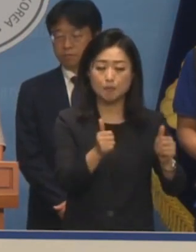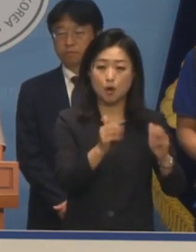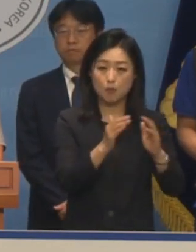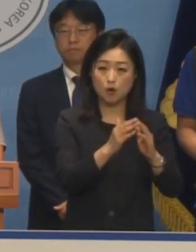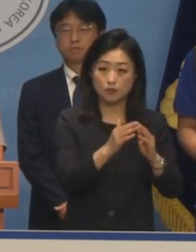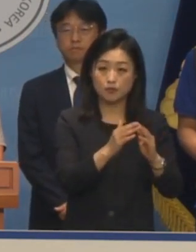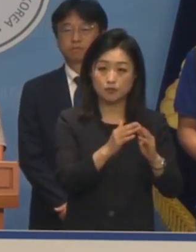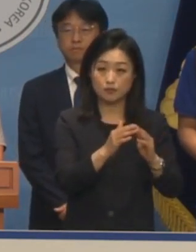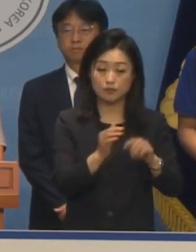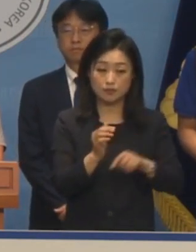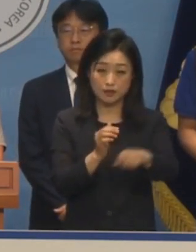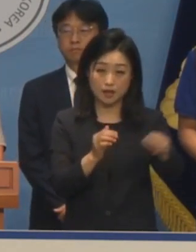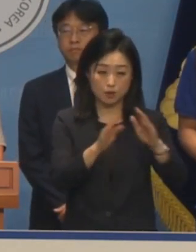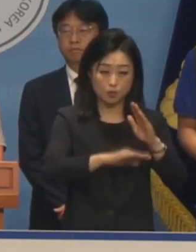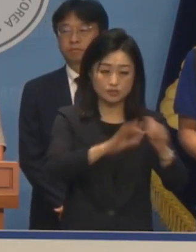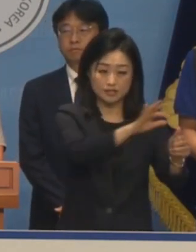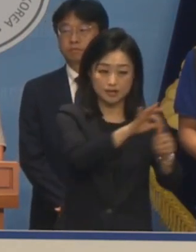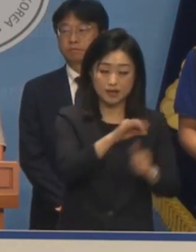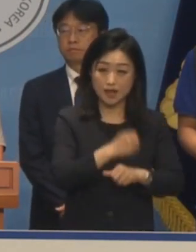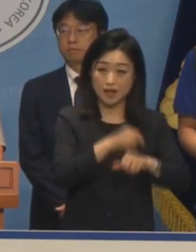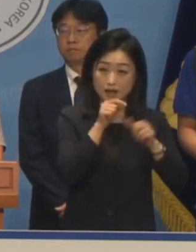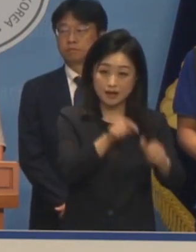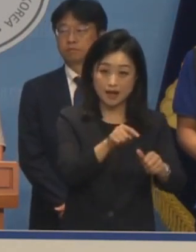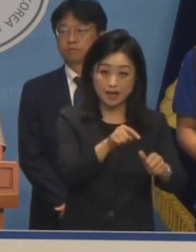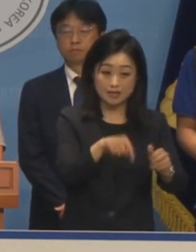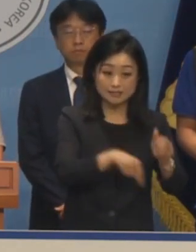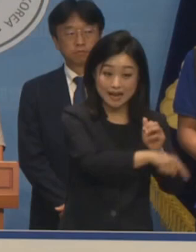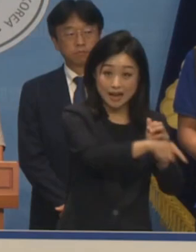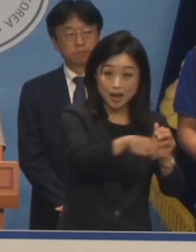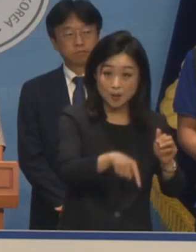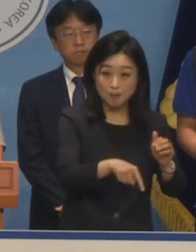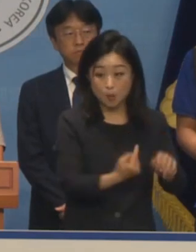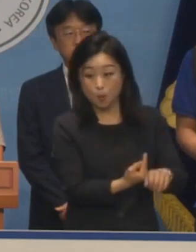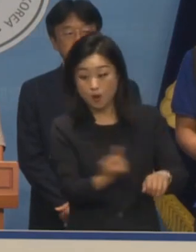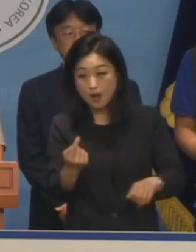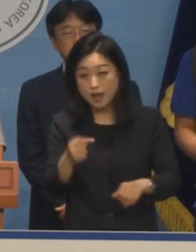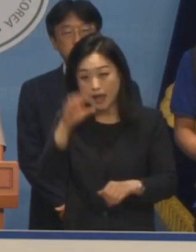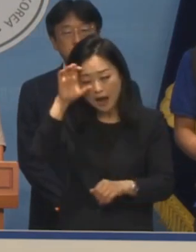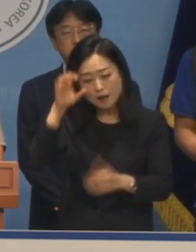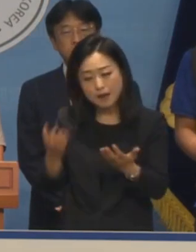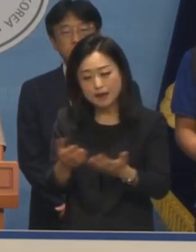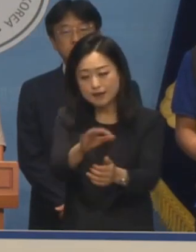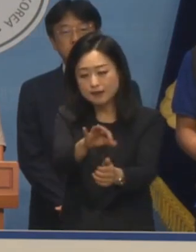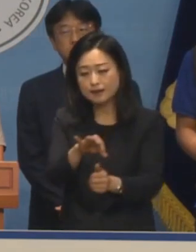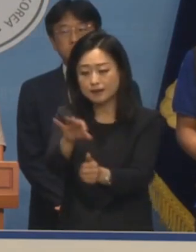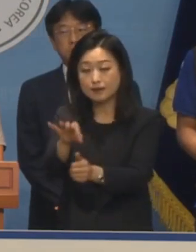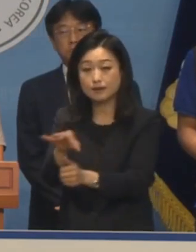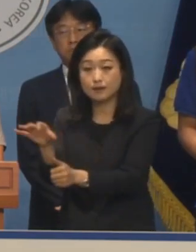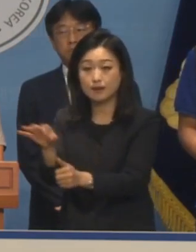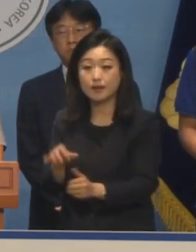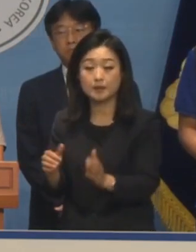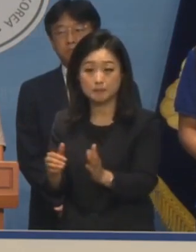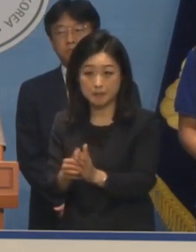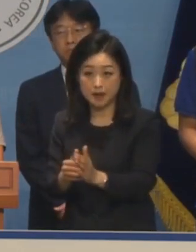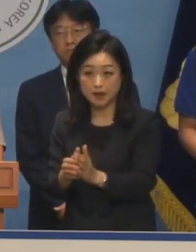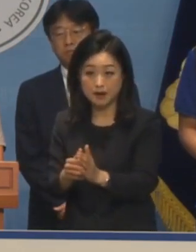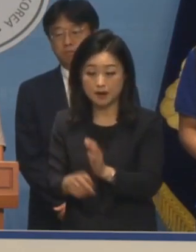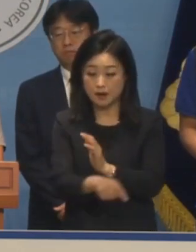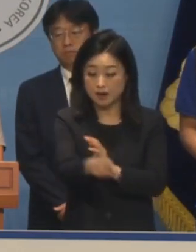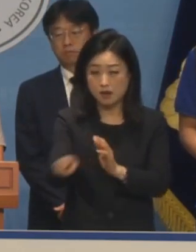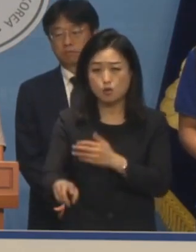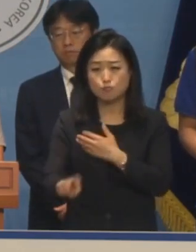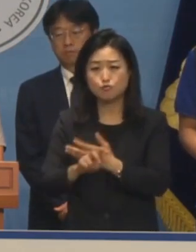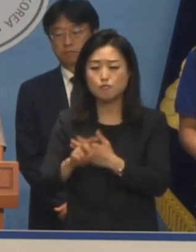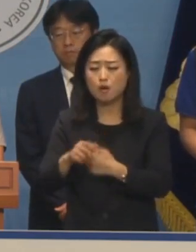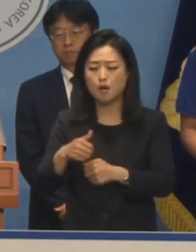회유하여 주요 공정들을 강제 조정하였습니다 그러나 자회사로 편입된 공정도 불법 파경 공임은